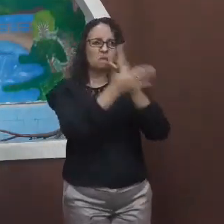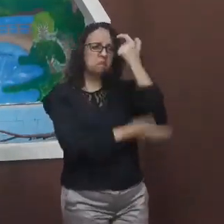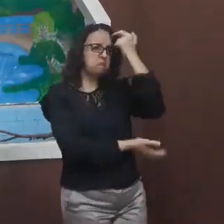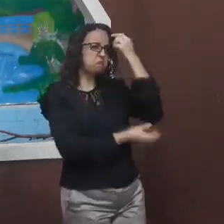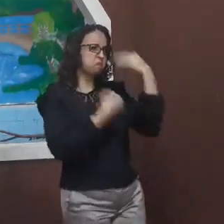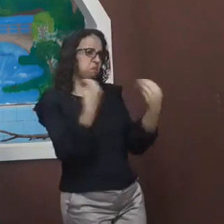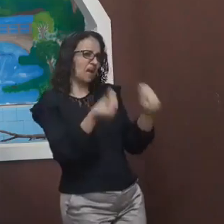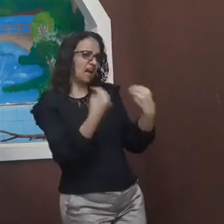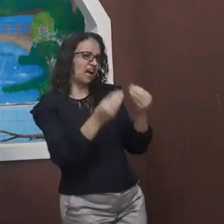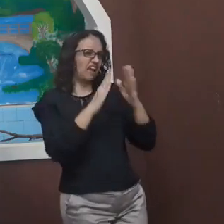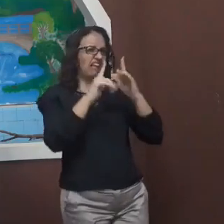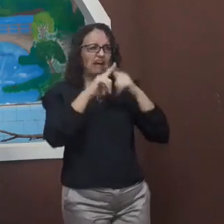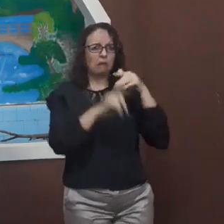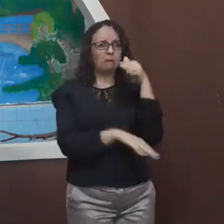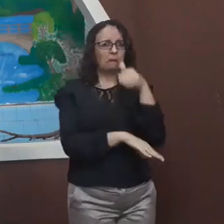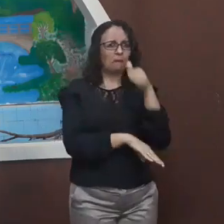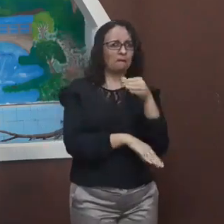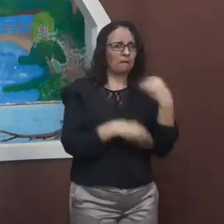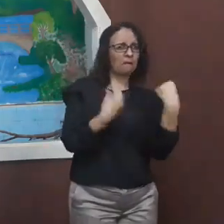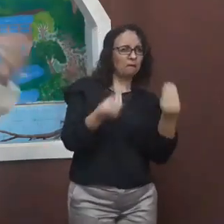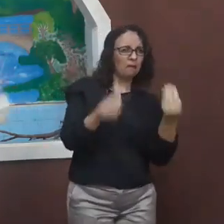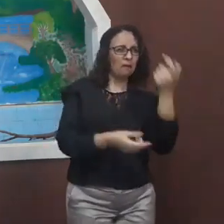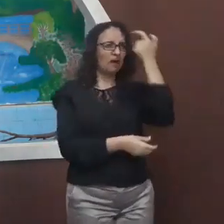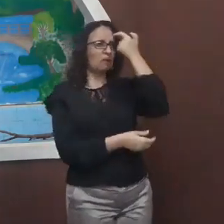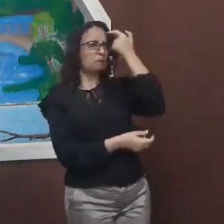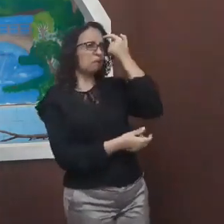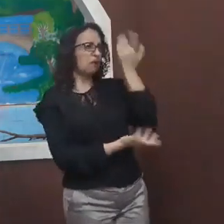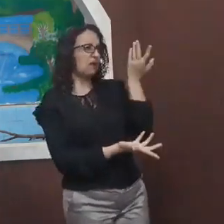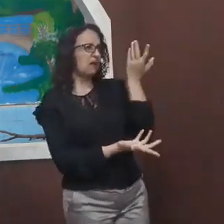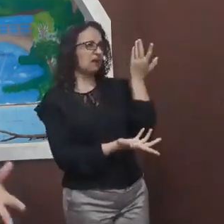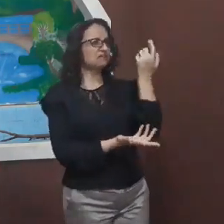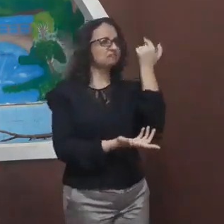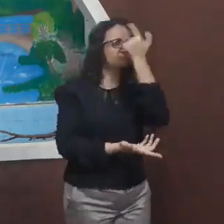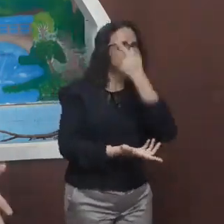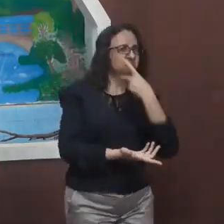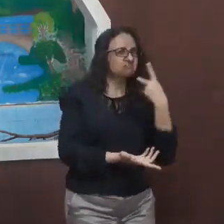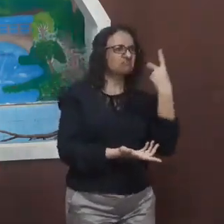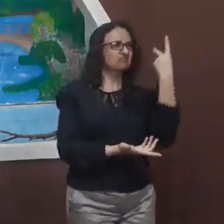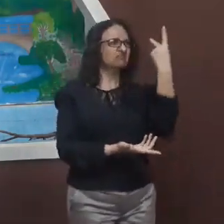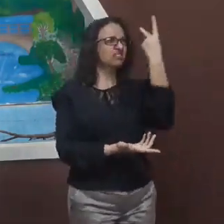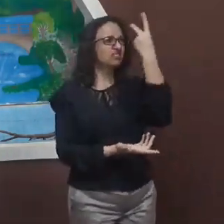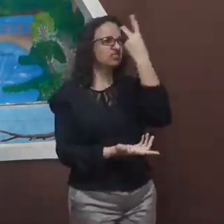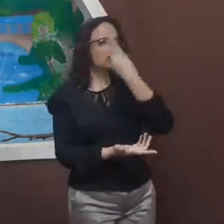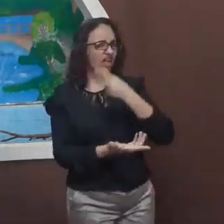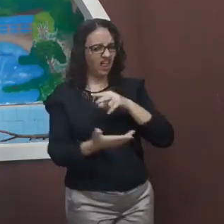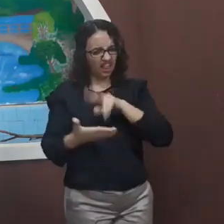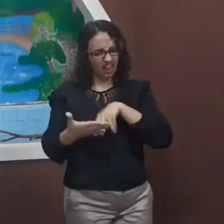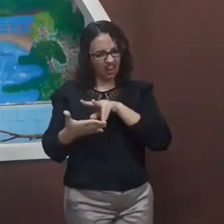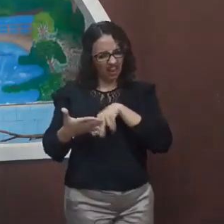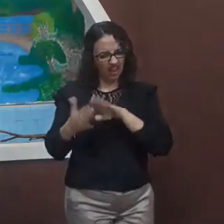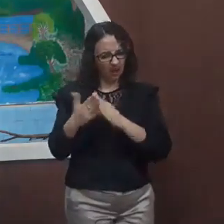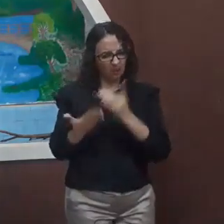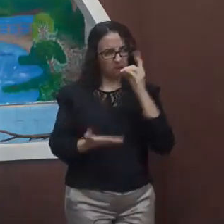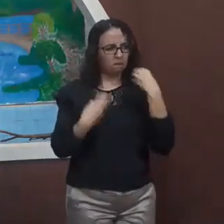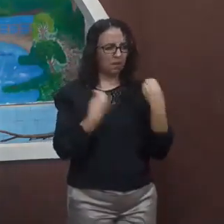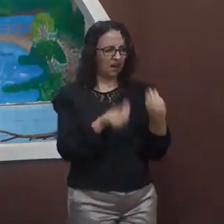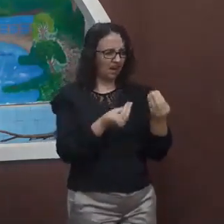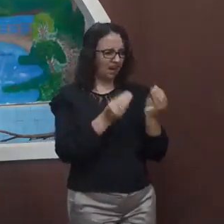a pena vir ao culto, que não vale a pena gastar um tempo, que não vale a pena ler a Bíblia, que não vale a pena